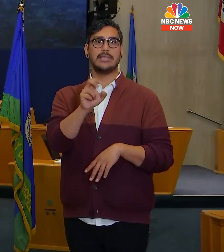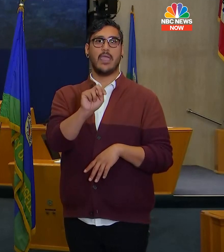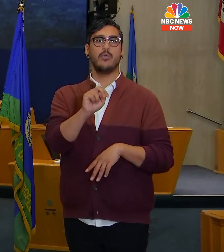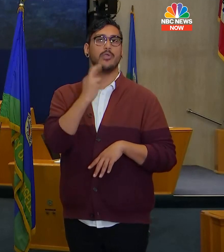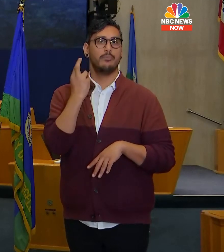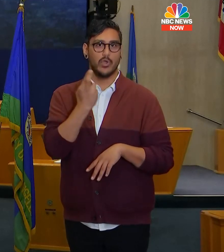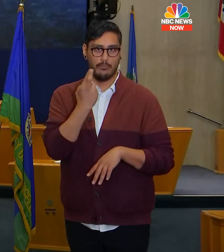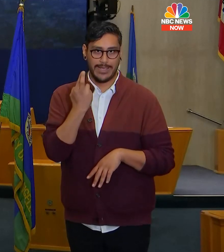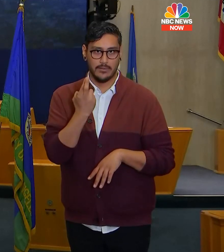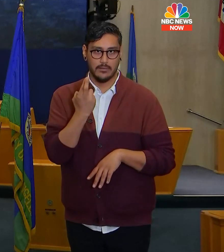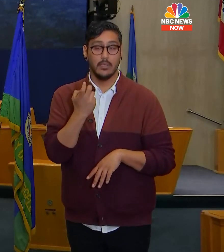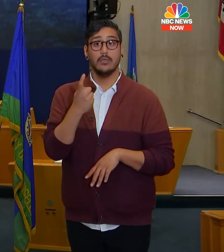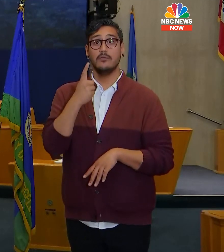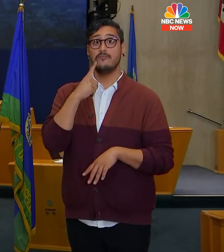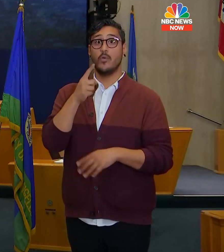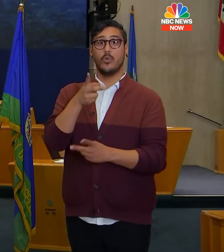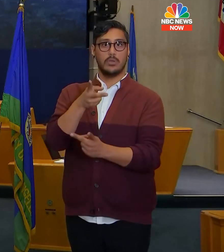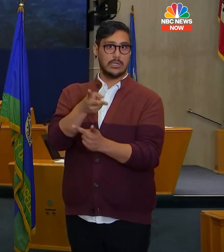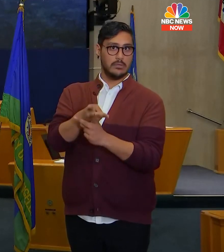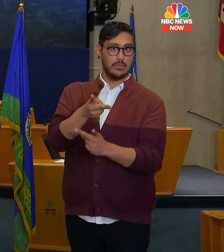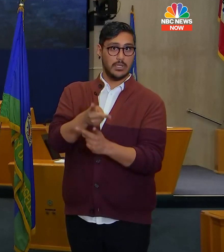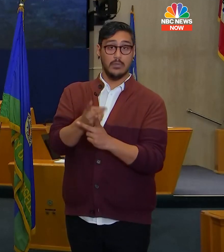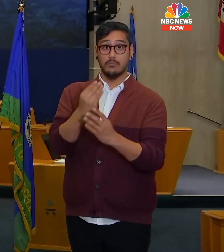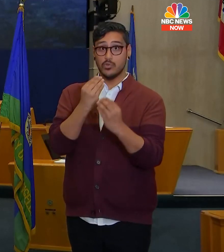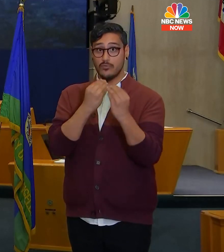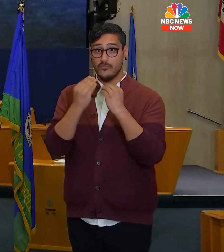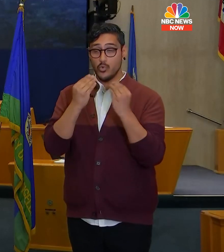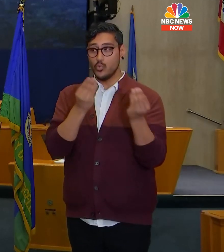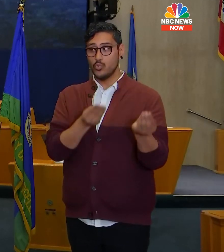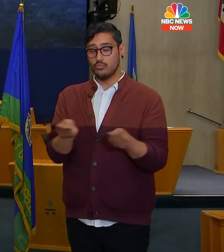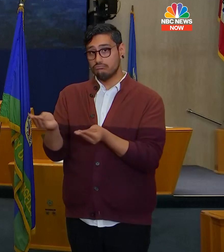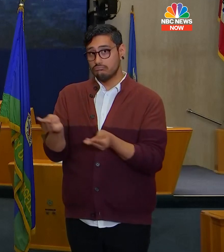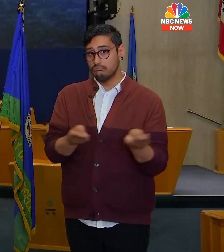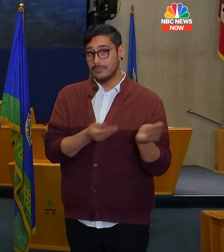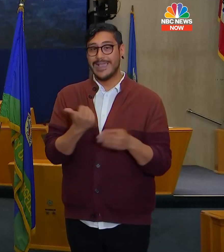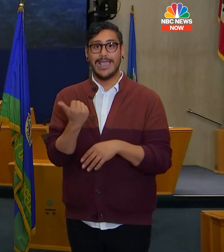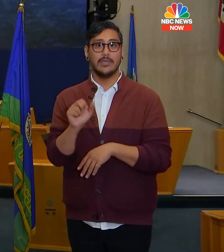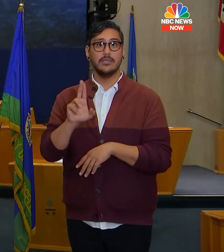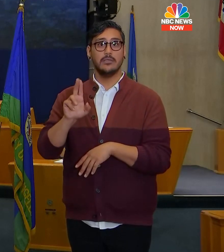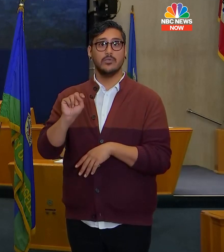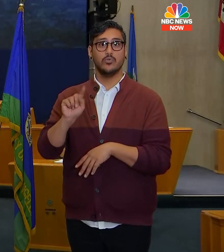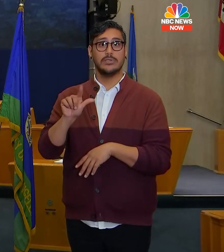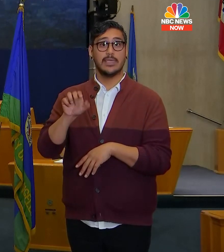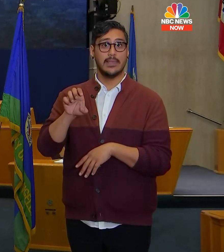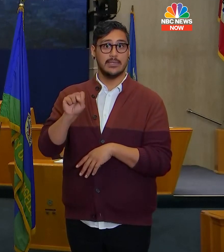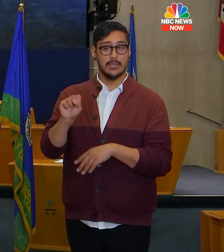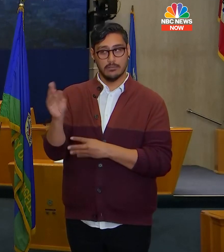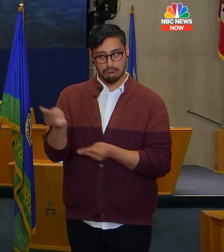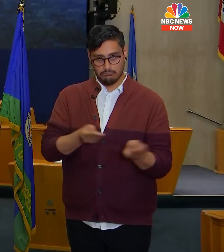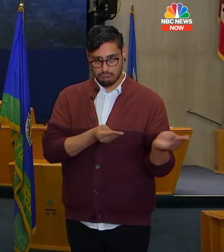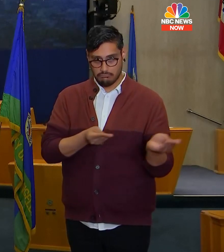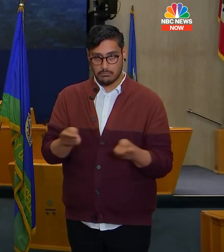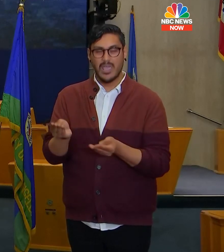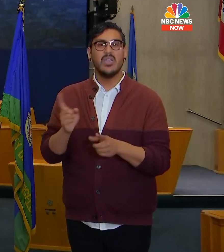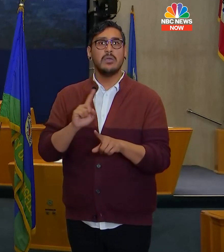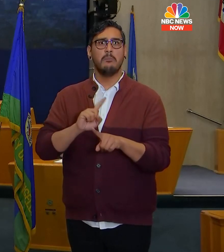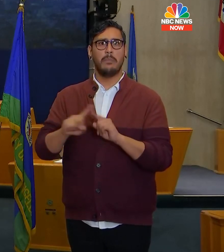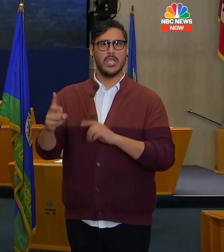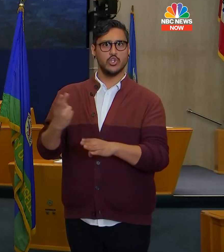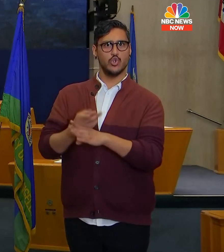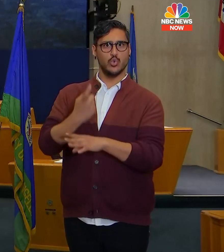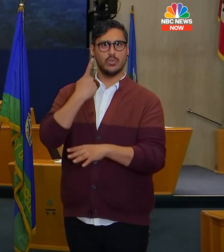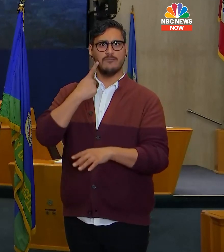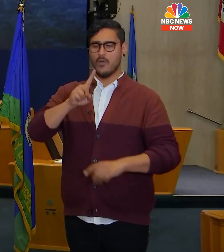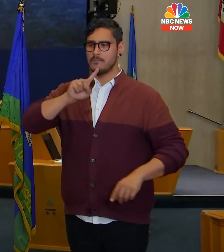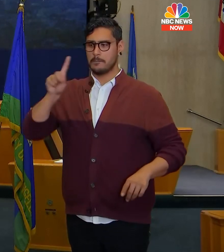líneas de comida, por ejemplo, de las utilidades, pero no se va a usar para la orden, no es